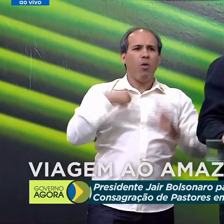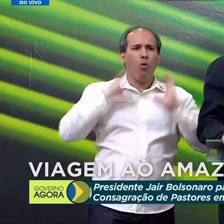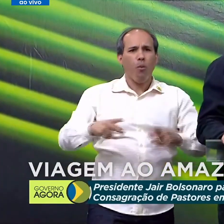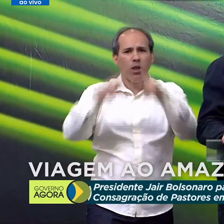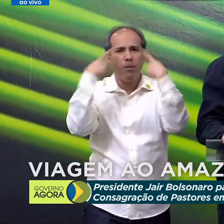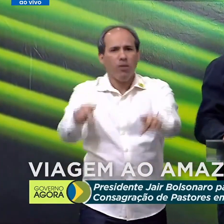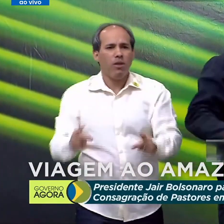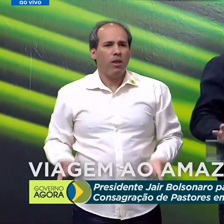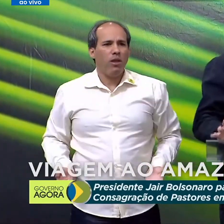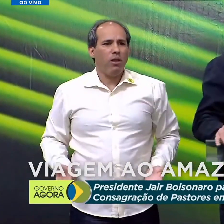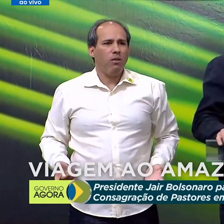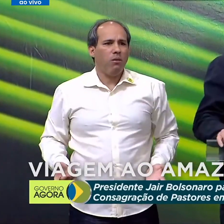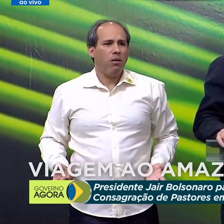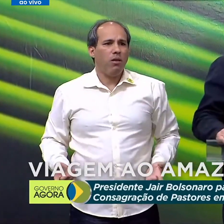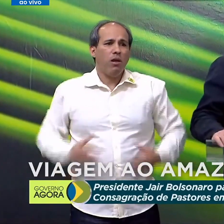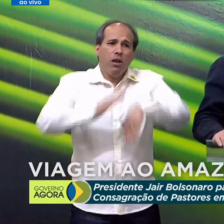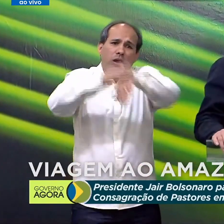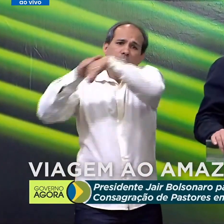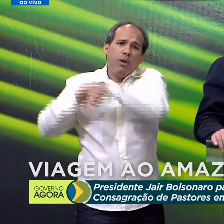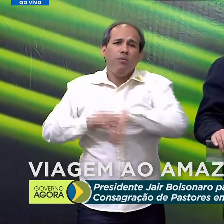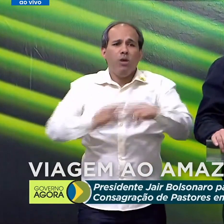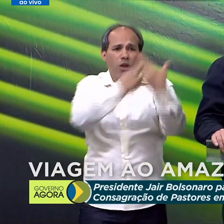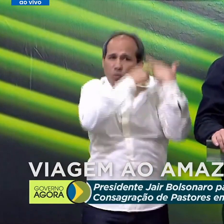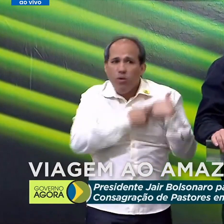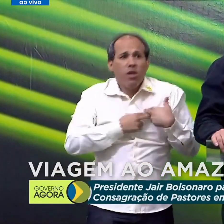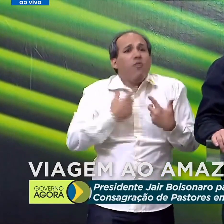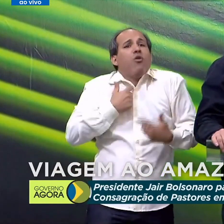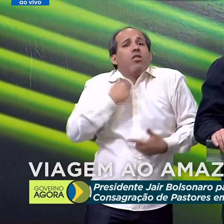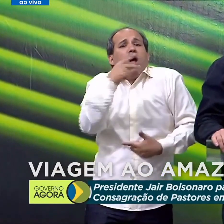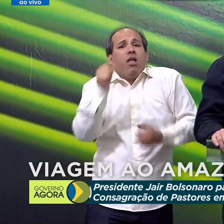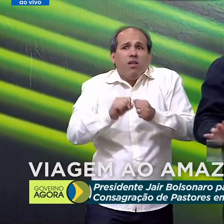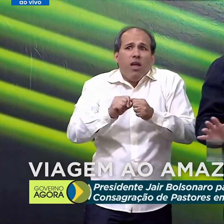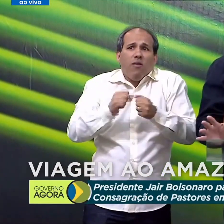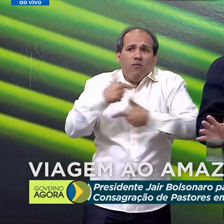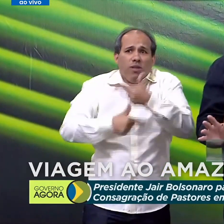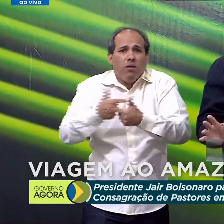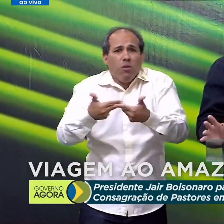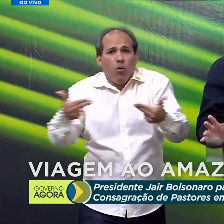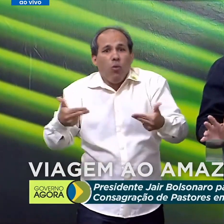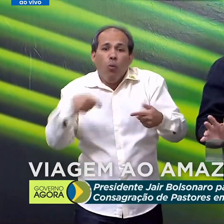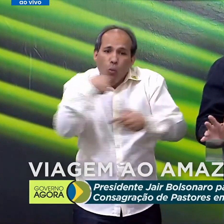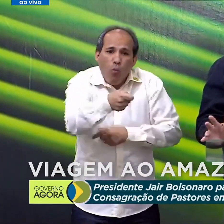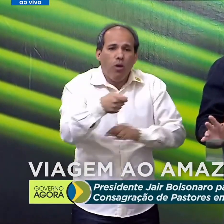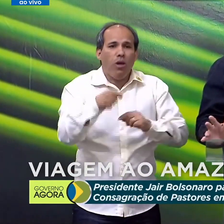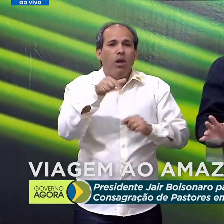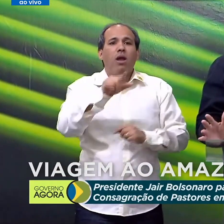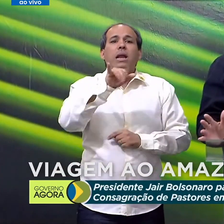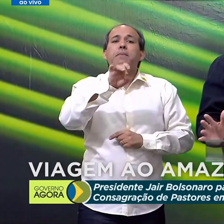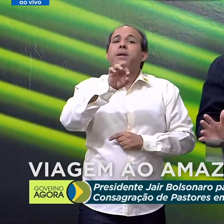também. Cada um é responsável pelos seus atos. Chama-se liberdade.